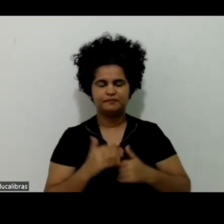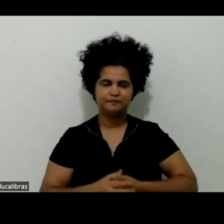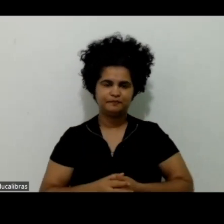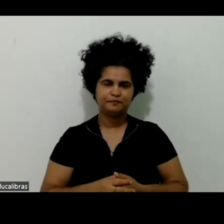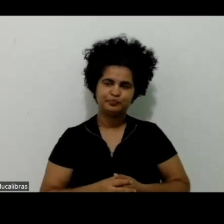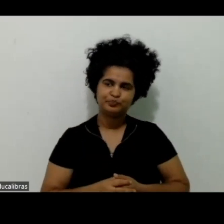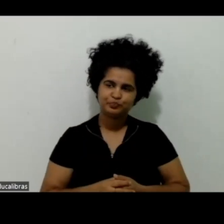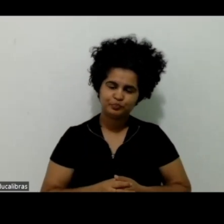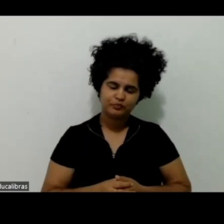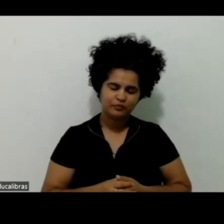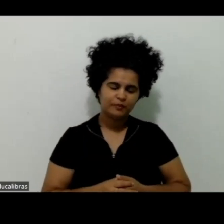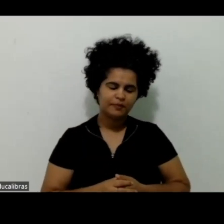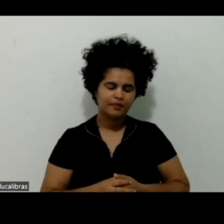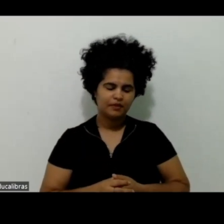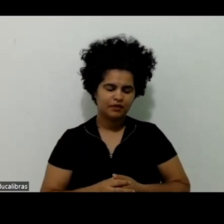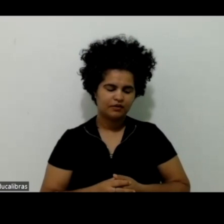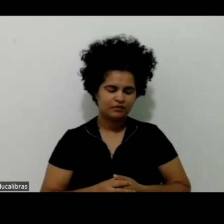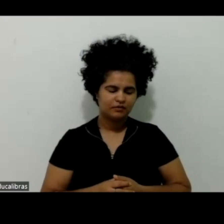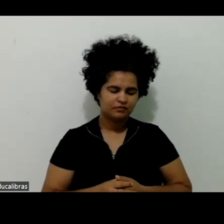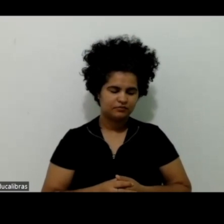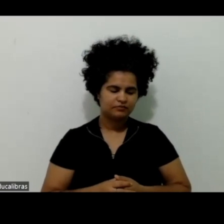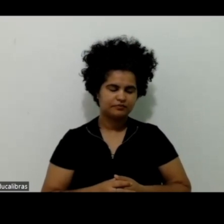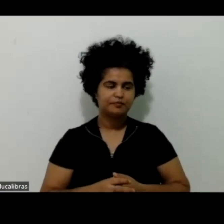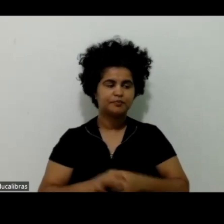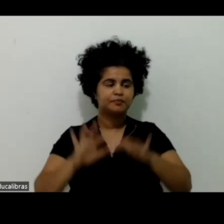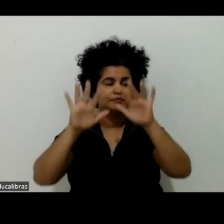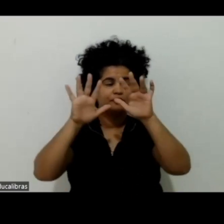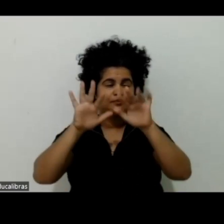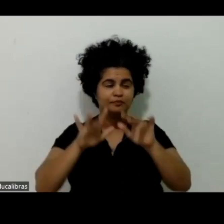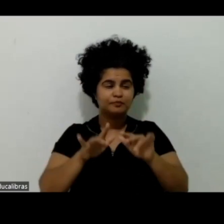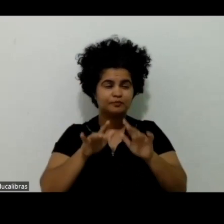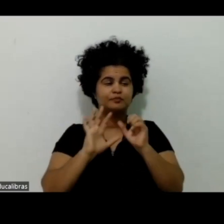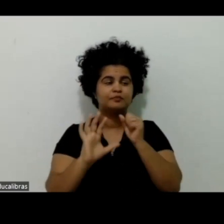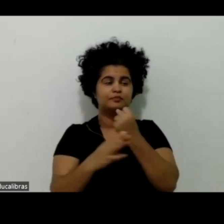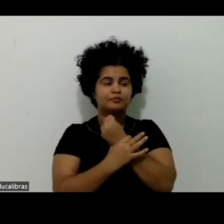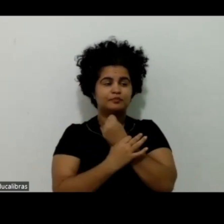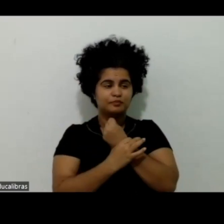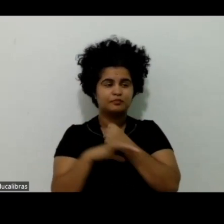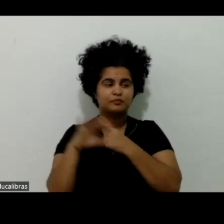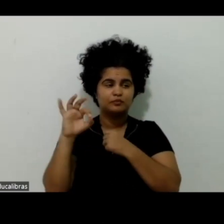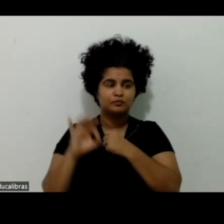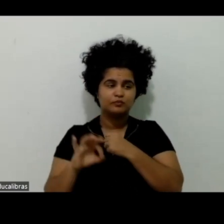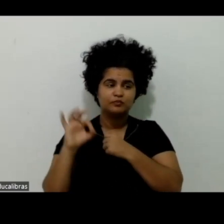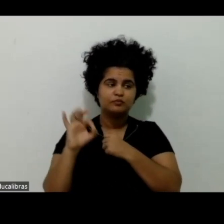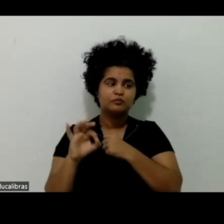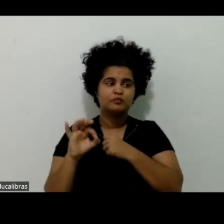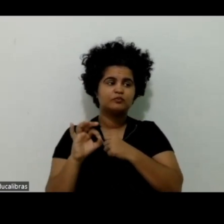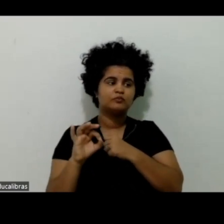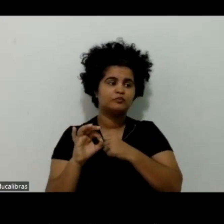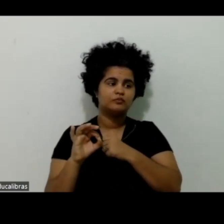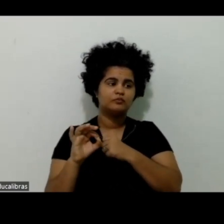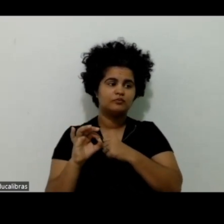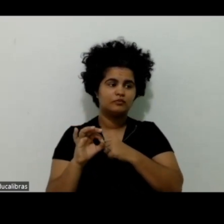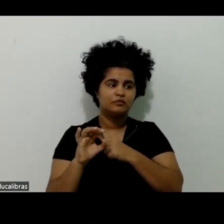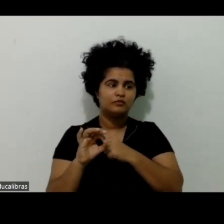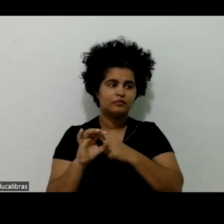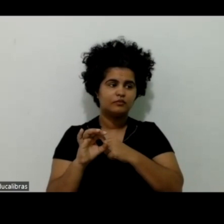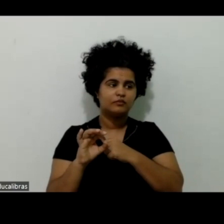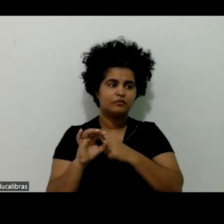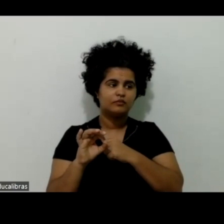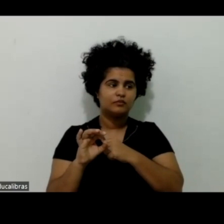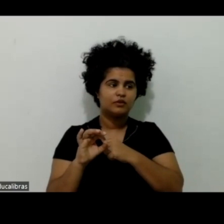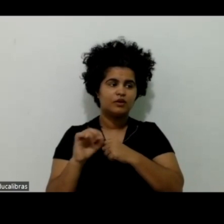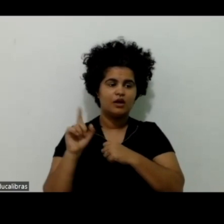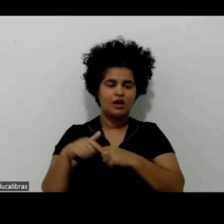a partir desse Observatório de Segurança, que esse contingente, esse percentual de mortes, está se referindo a mortes produzidas pelo